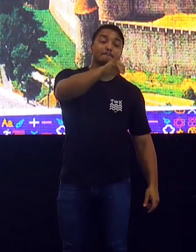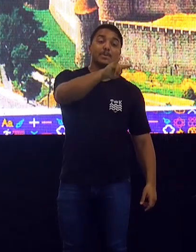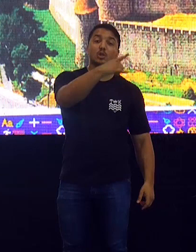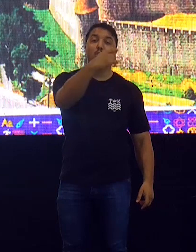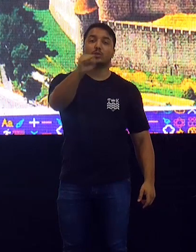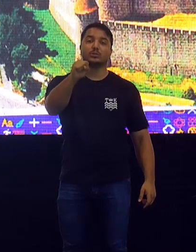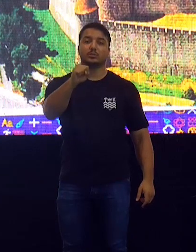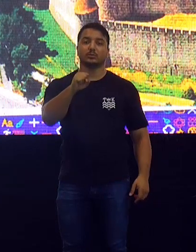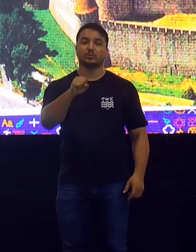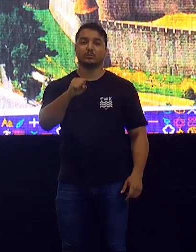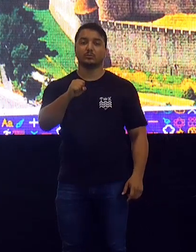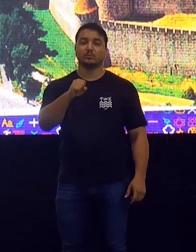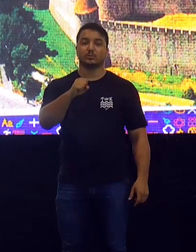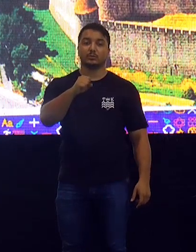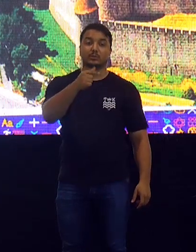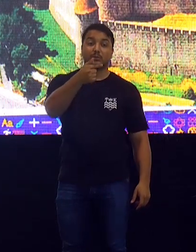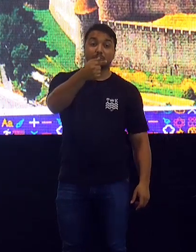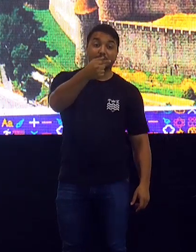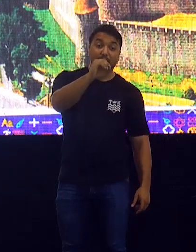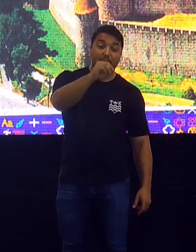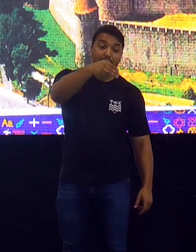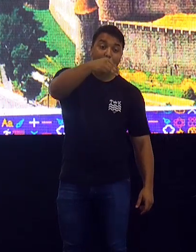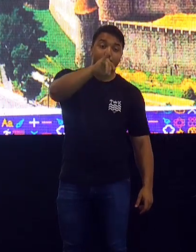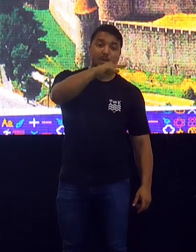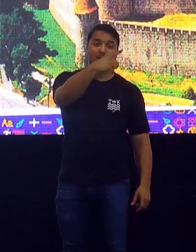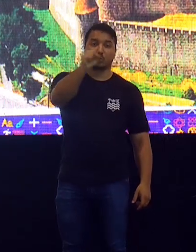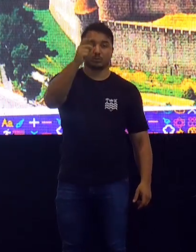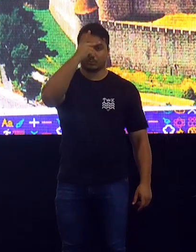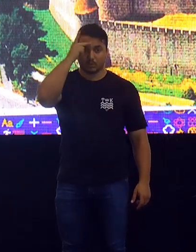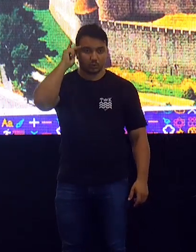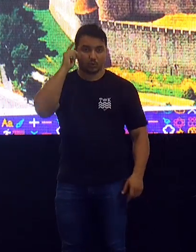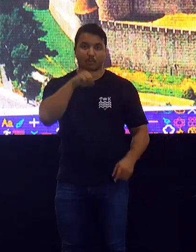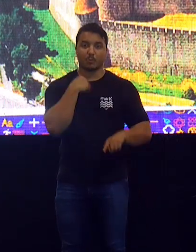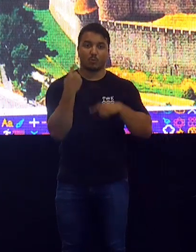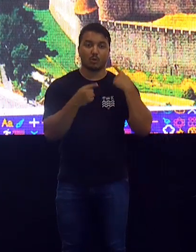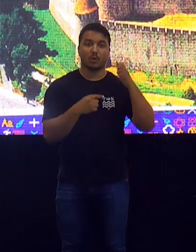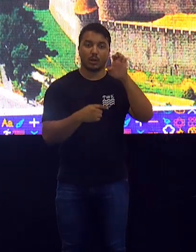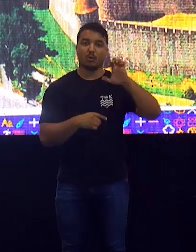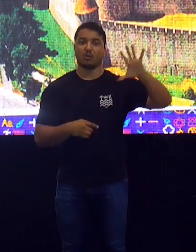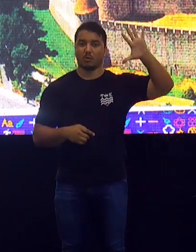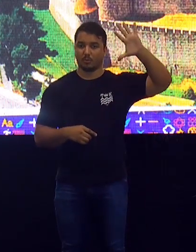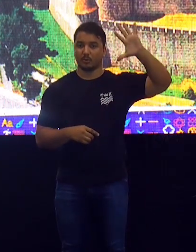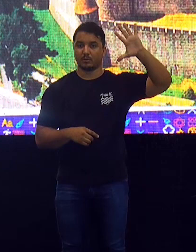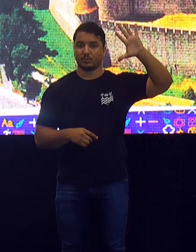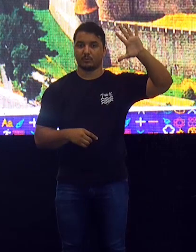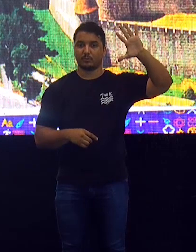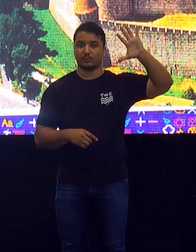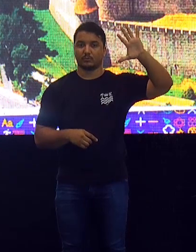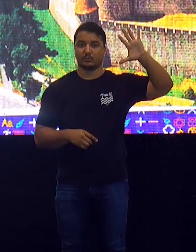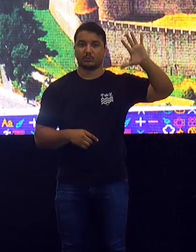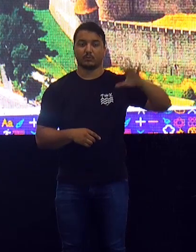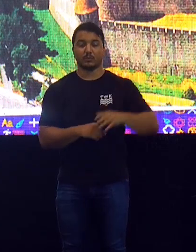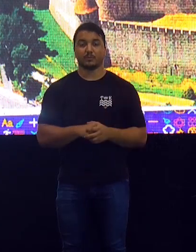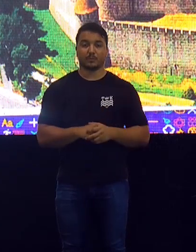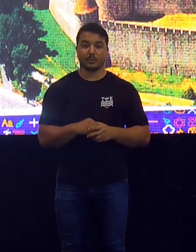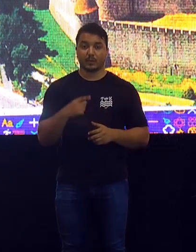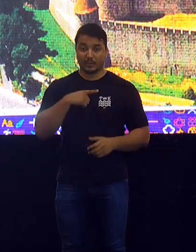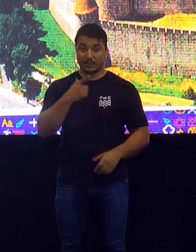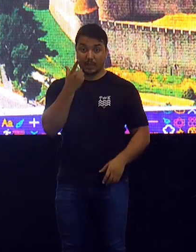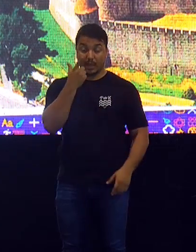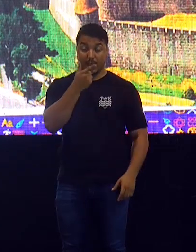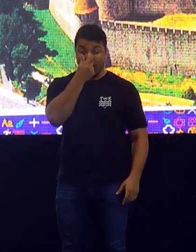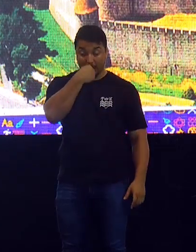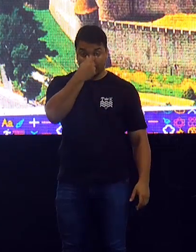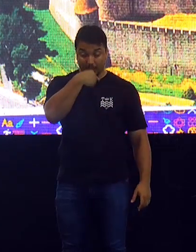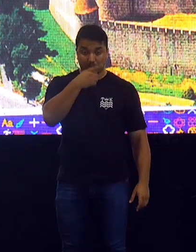na Europa. É uma das doenças que mais matou seres humanos. Matou mais do que a gripe espanhola